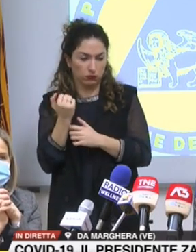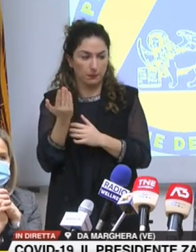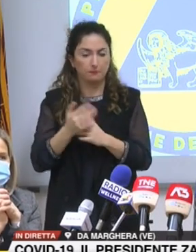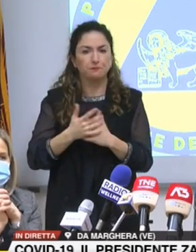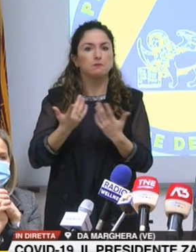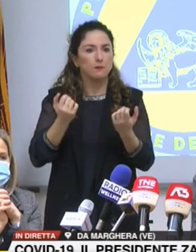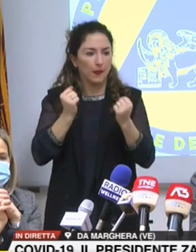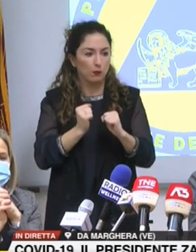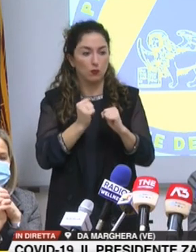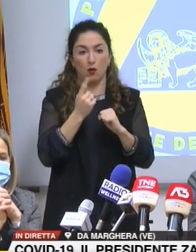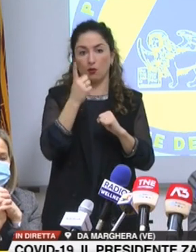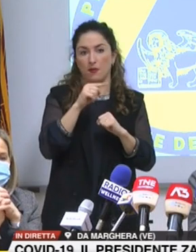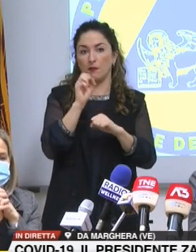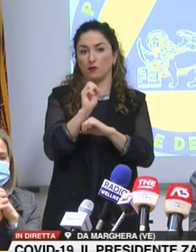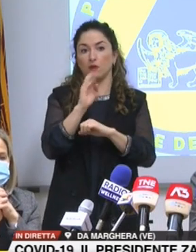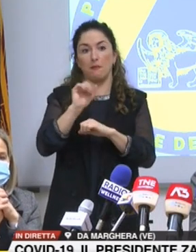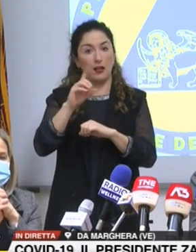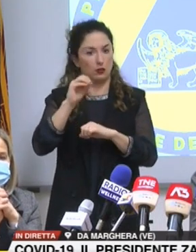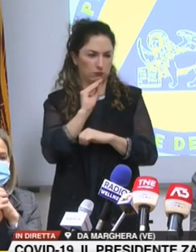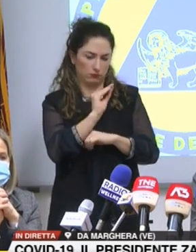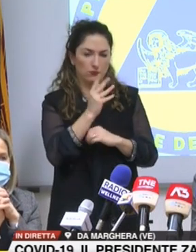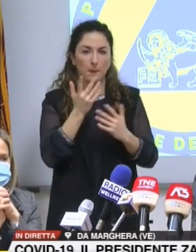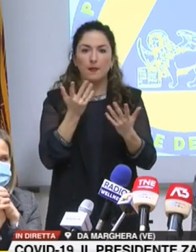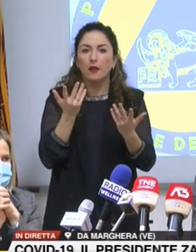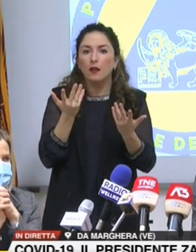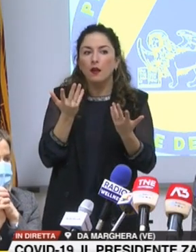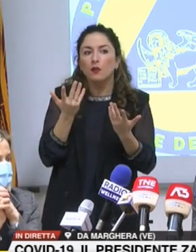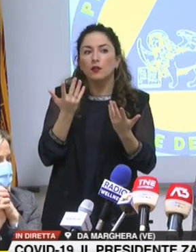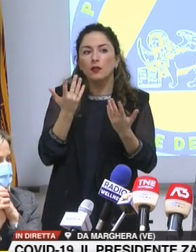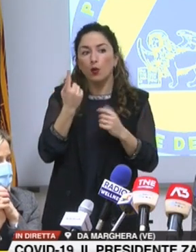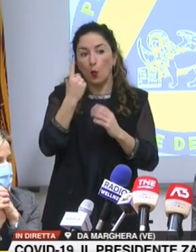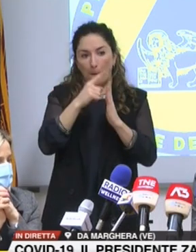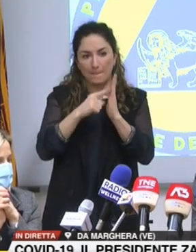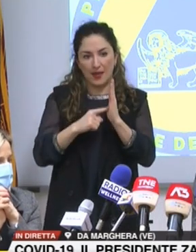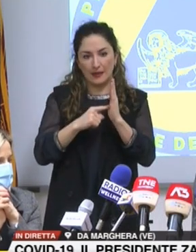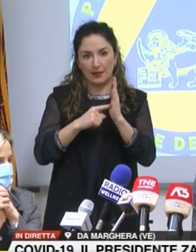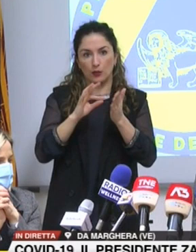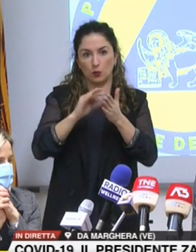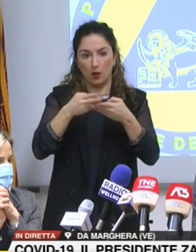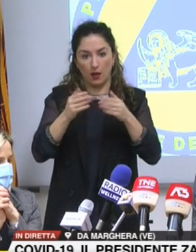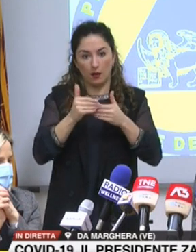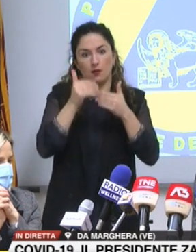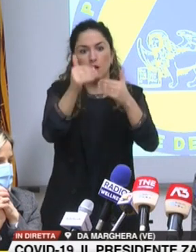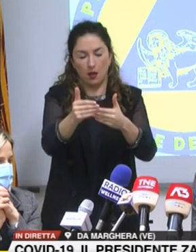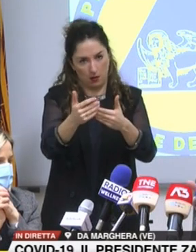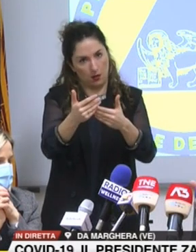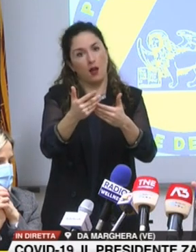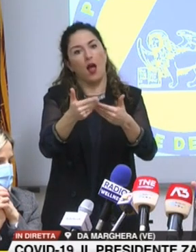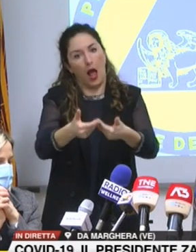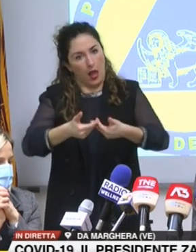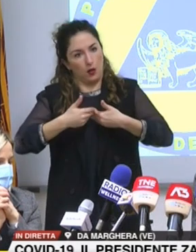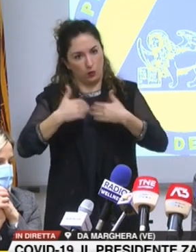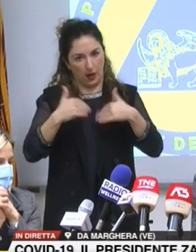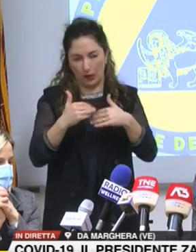magari lo chiederemo al professor Baldo, giustifica anche il fatto che aver procrastinato di un mese l'apertura della scuola ci ha aiutato su questo fronte, è